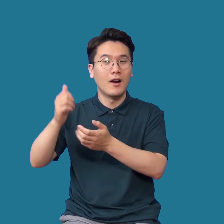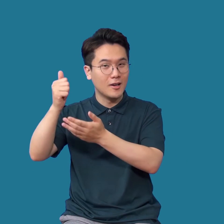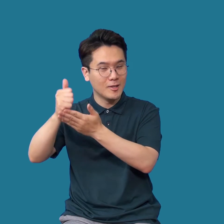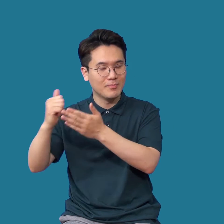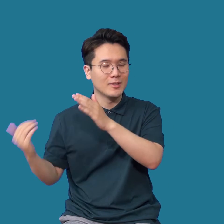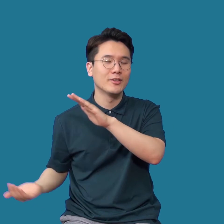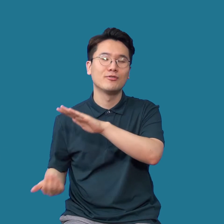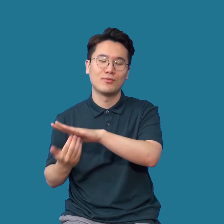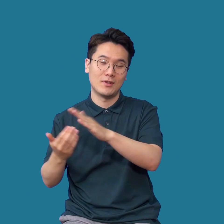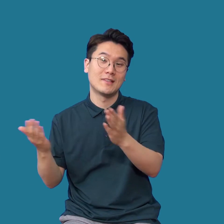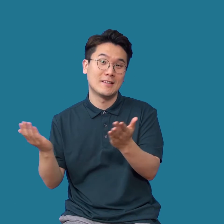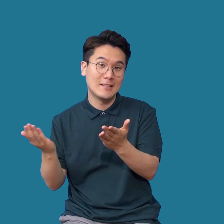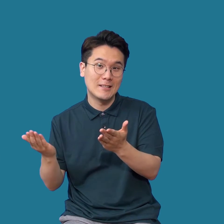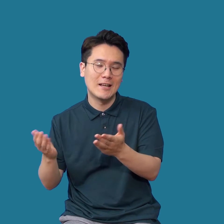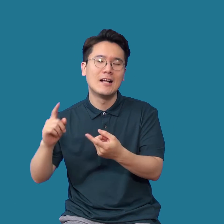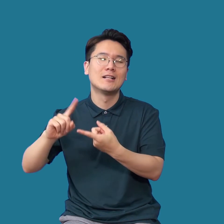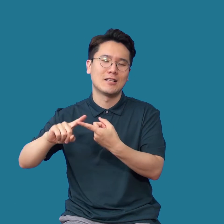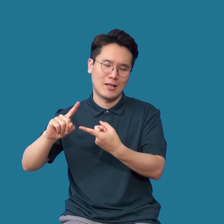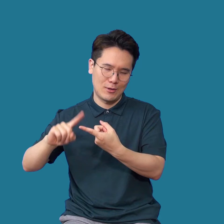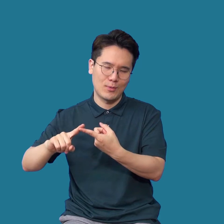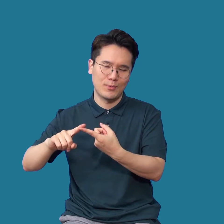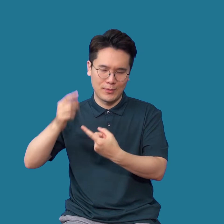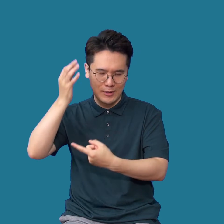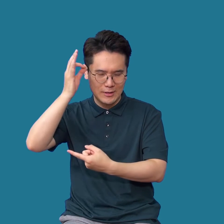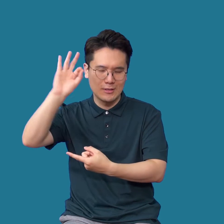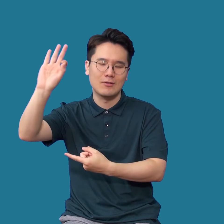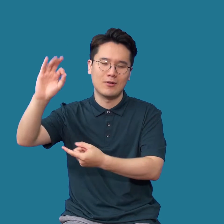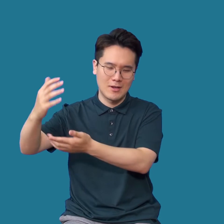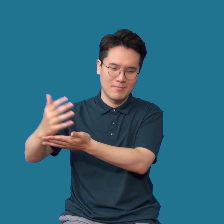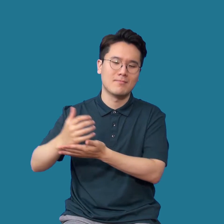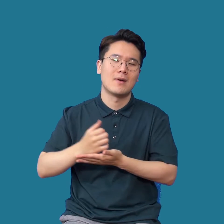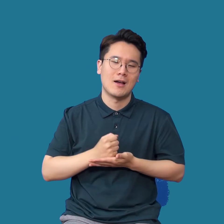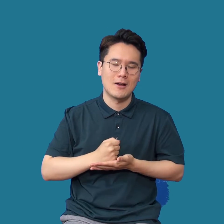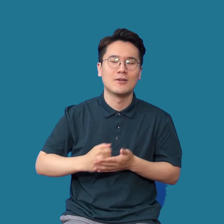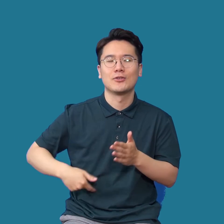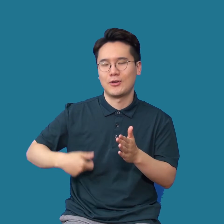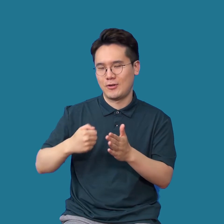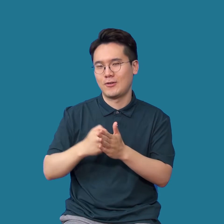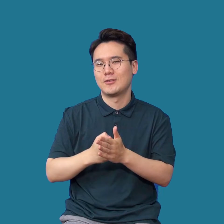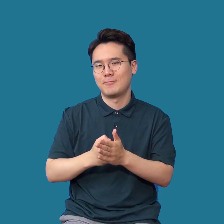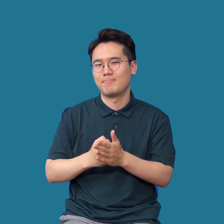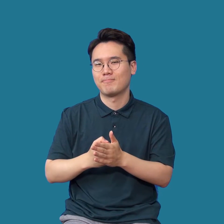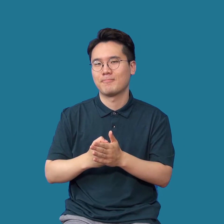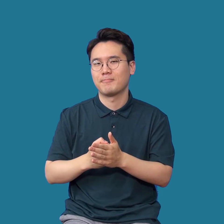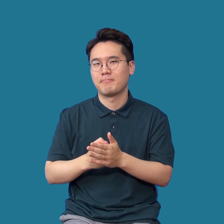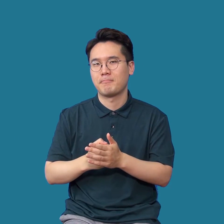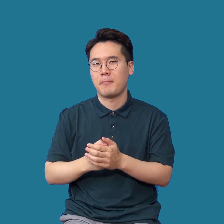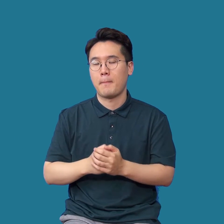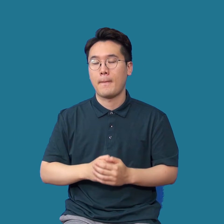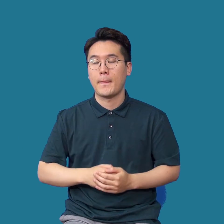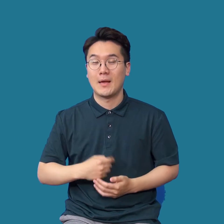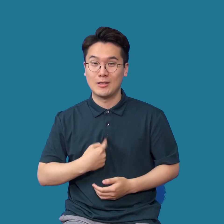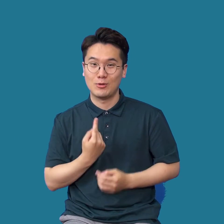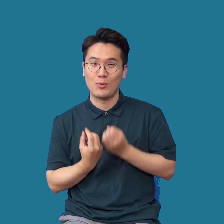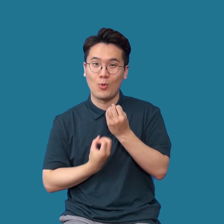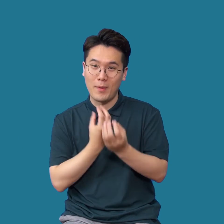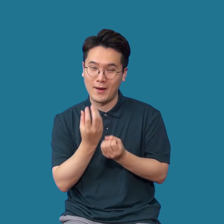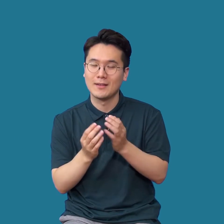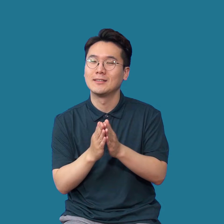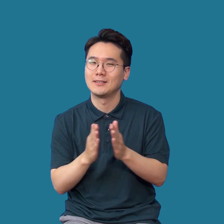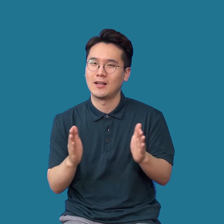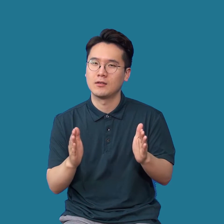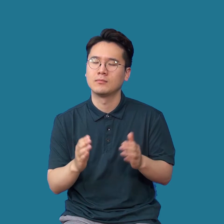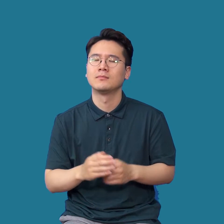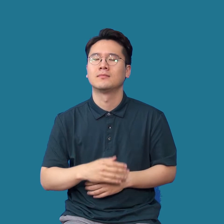그대로 받아들이기로 결심한 것입니다. 그가 이렇게 말했습니다. 나는 나 자신을